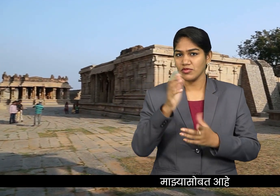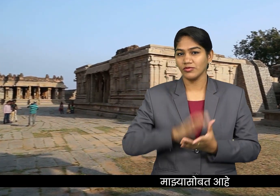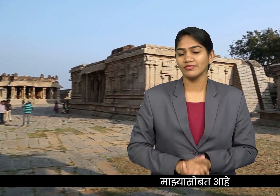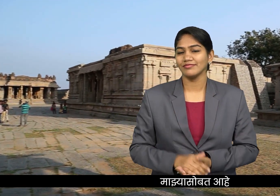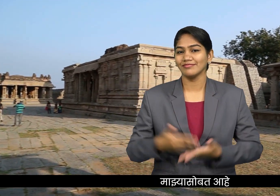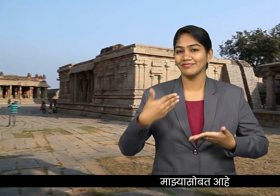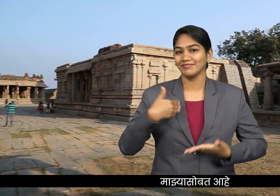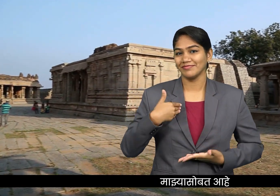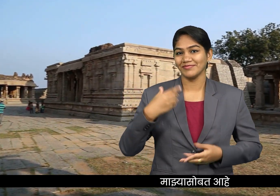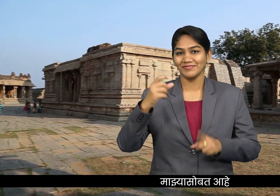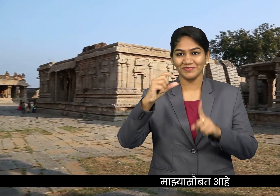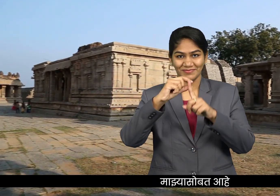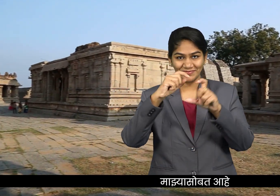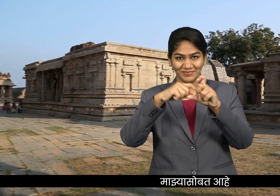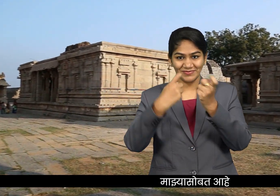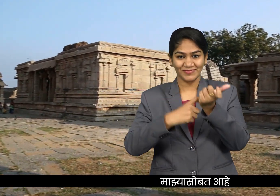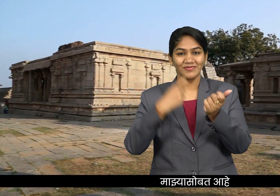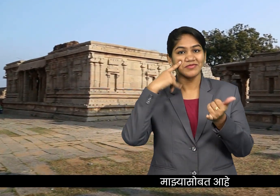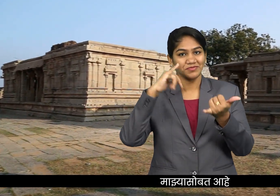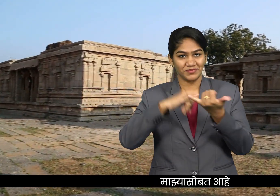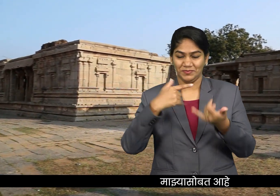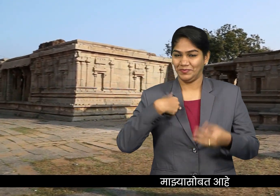माझ्या सोबत आहे